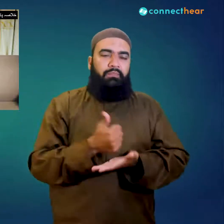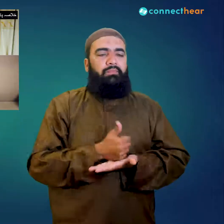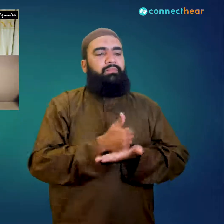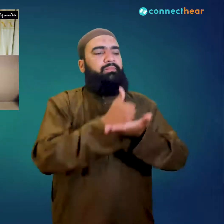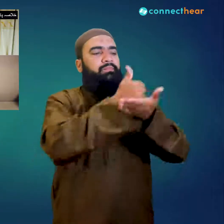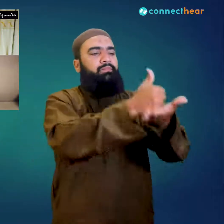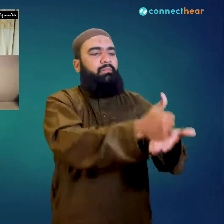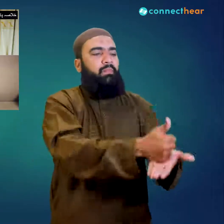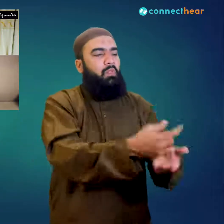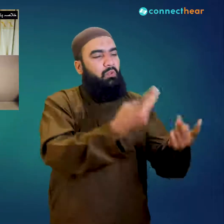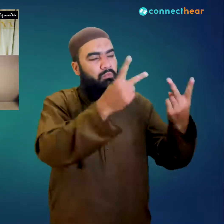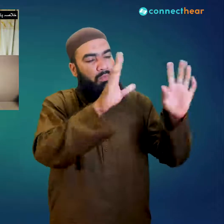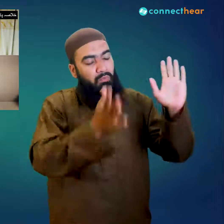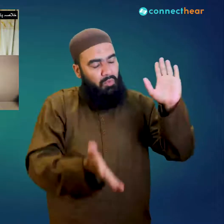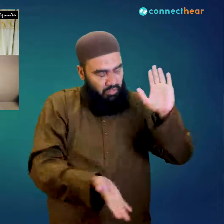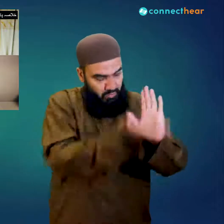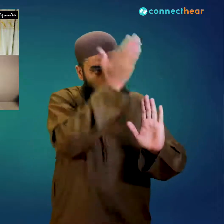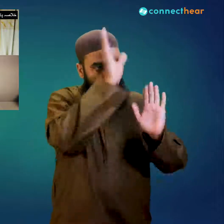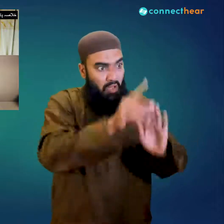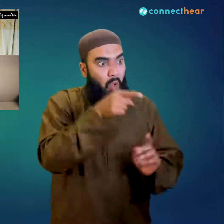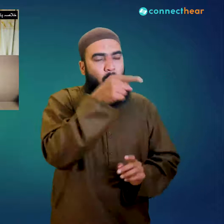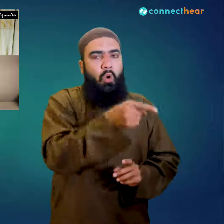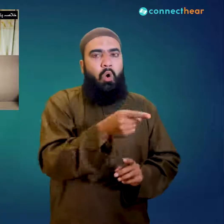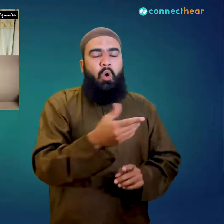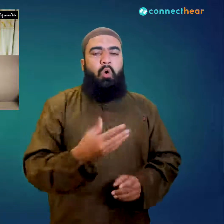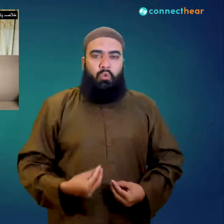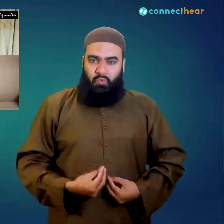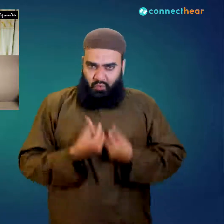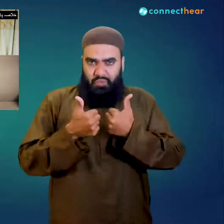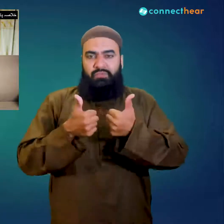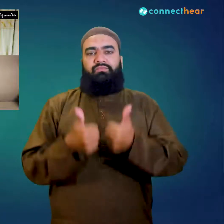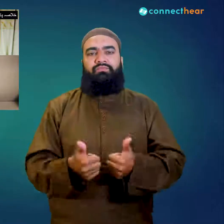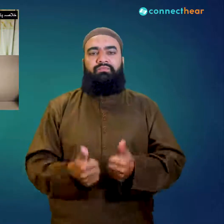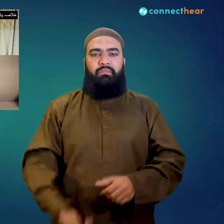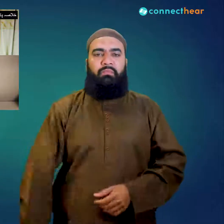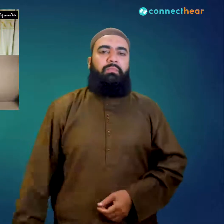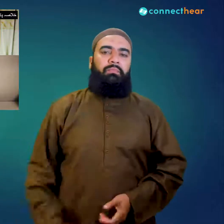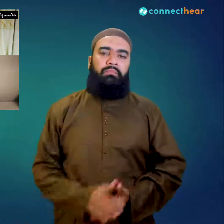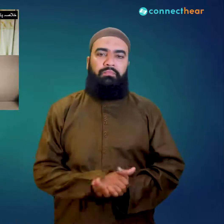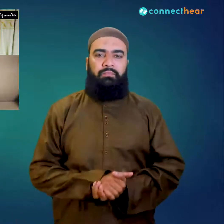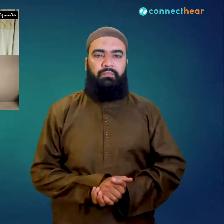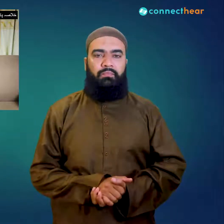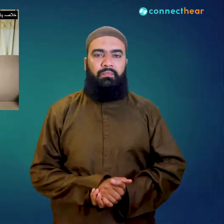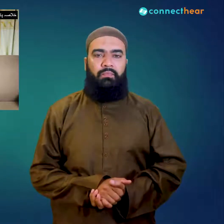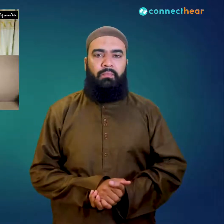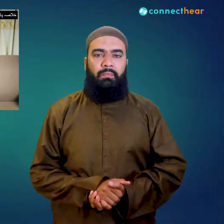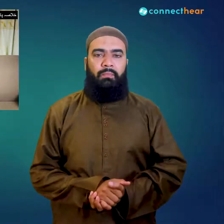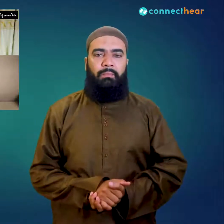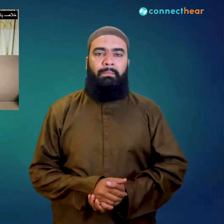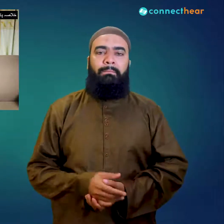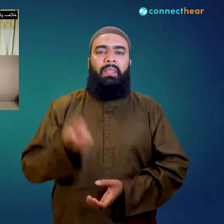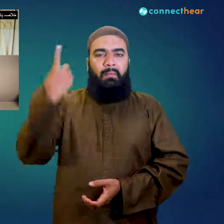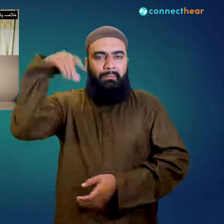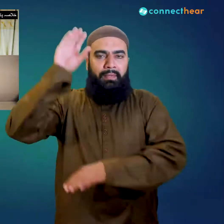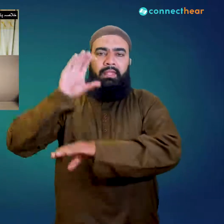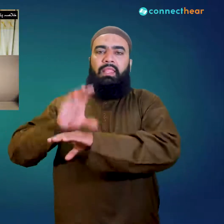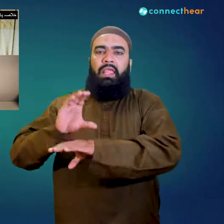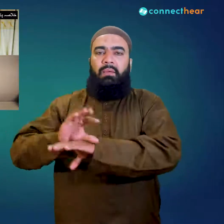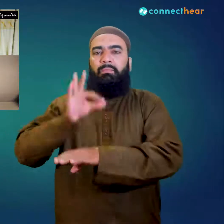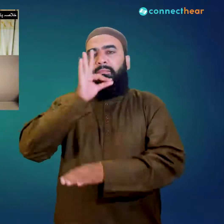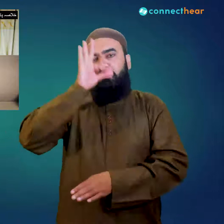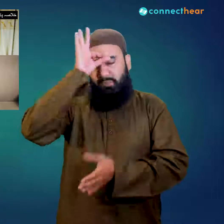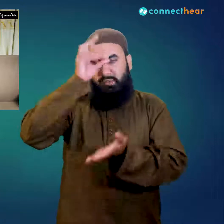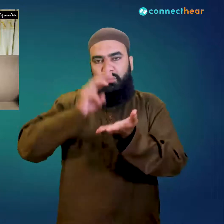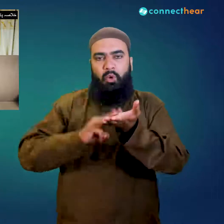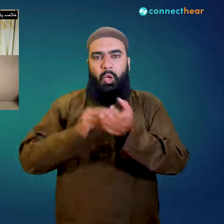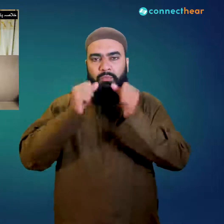شہید کے فضائل احادیث مبارکہ میں آتے ہیں، جس میں یہ ایک مشہور حدیث ہے جس میں فرمایا گیا کہ قیامت کے دن جب اللہ رب